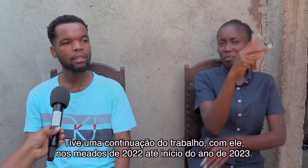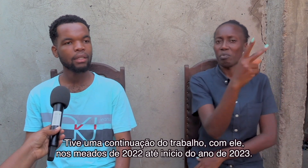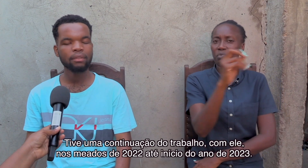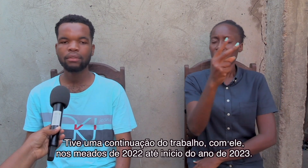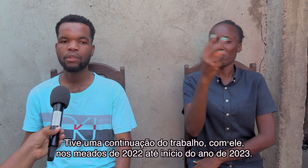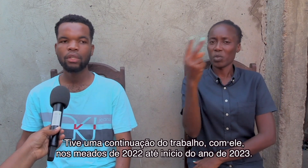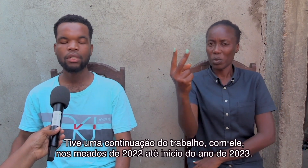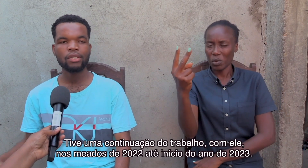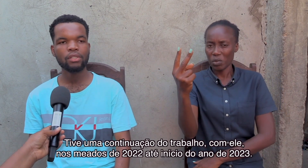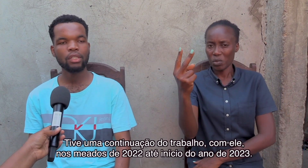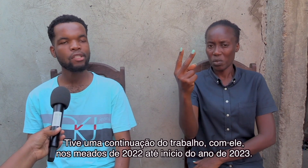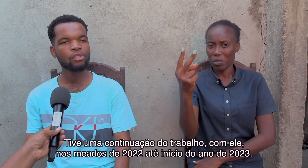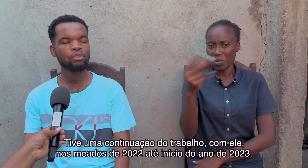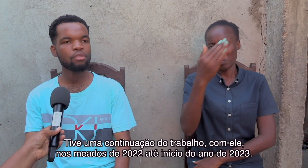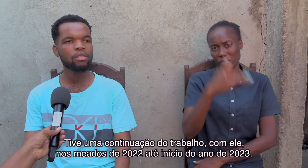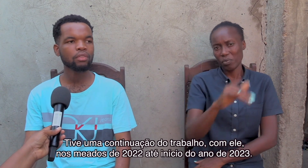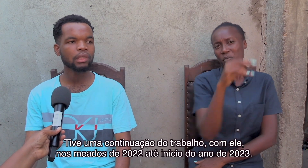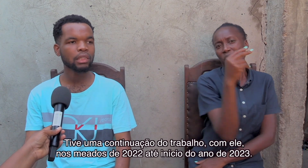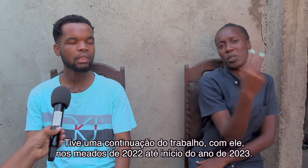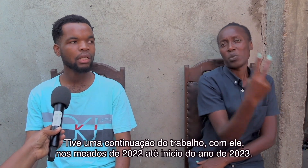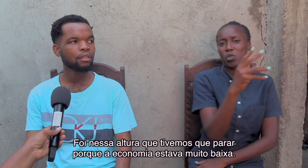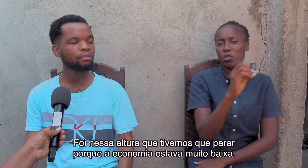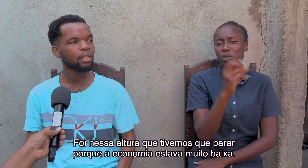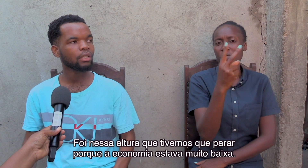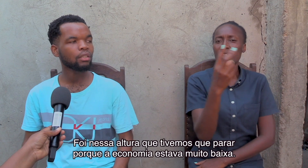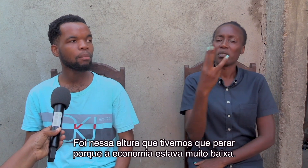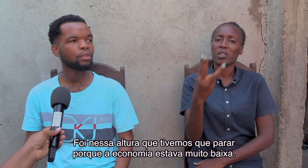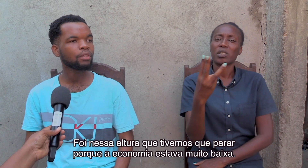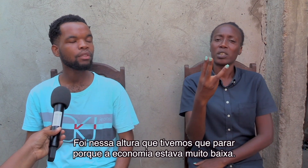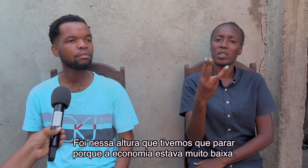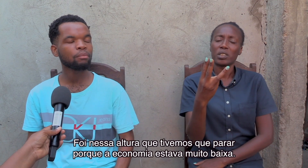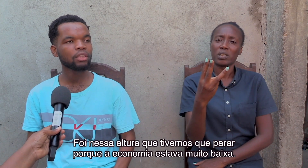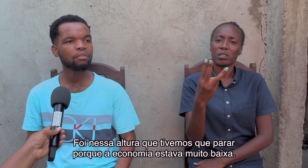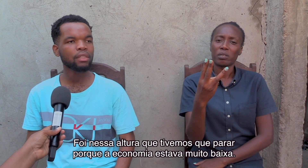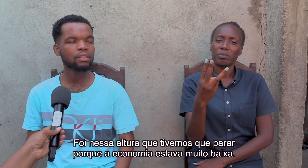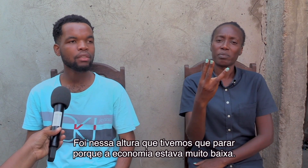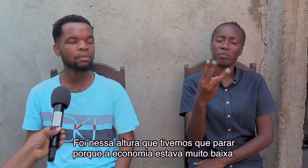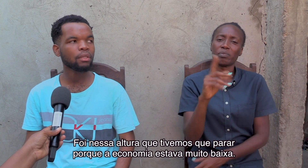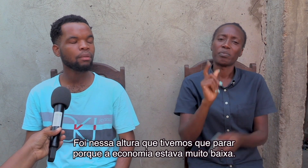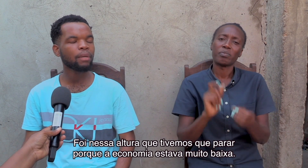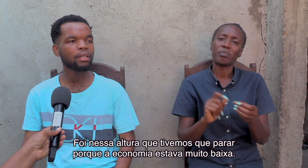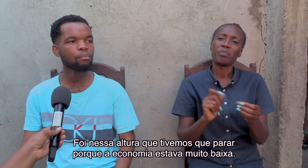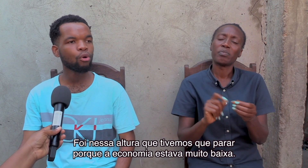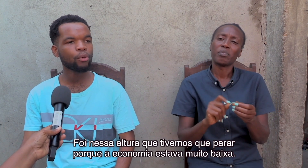até início de 2023. E foi aí que tivemos que parar um pouco por